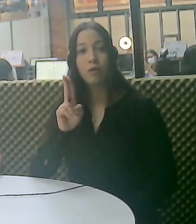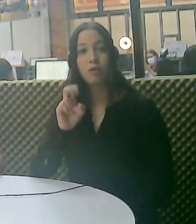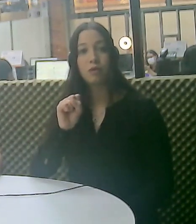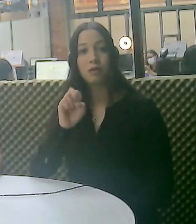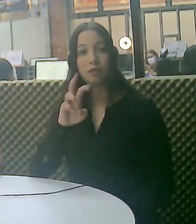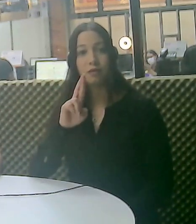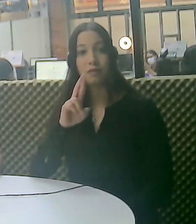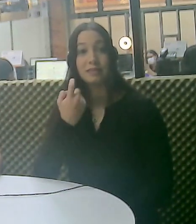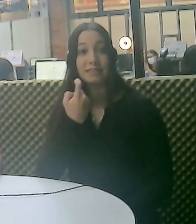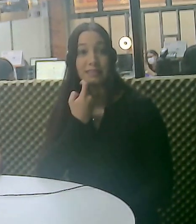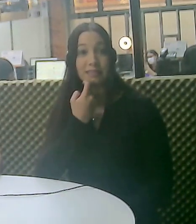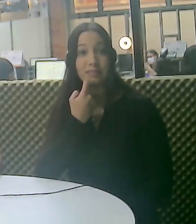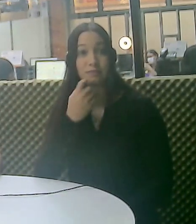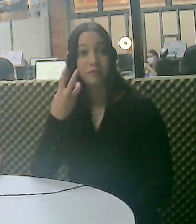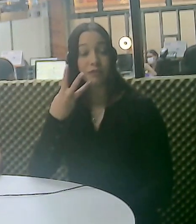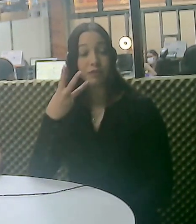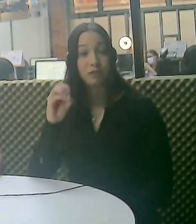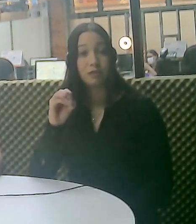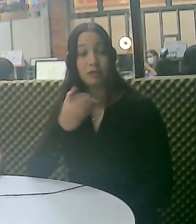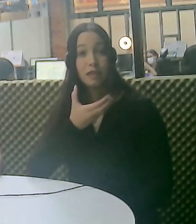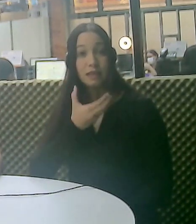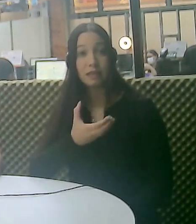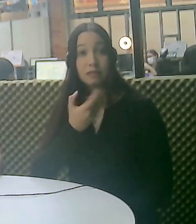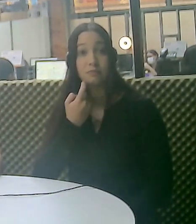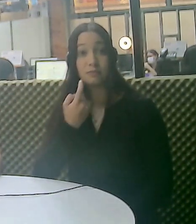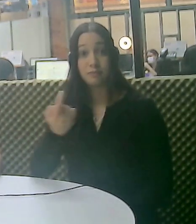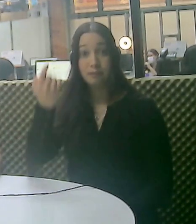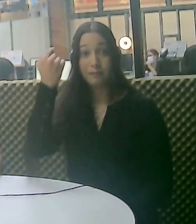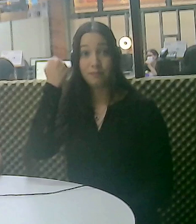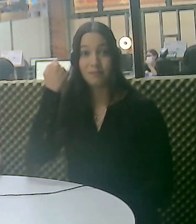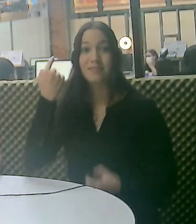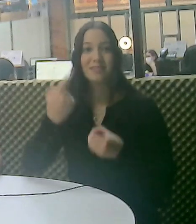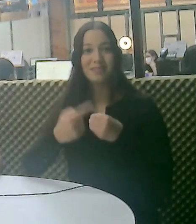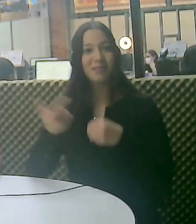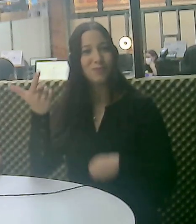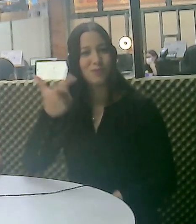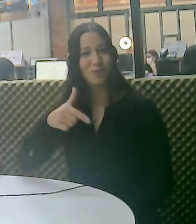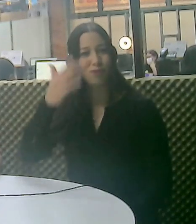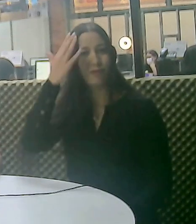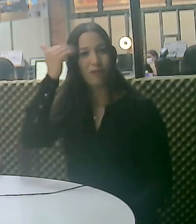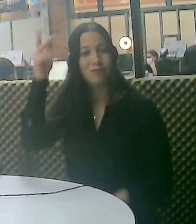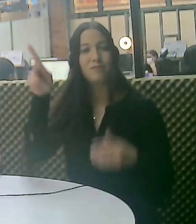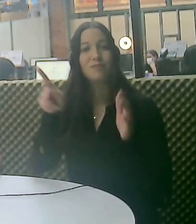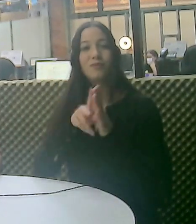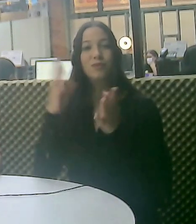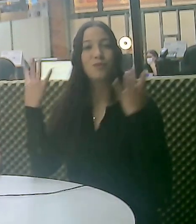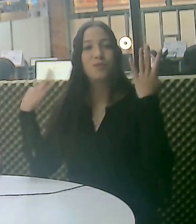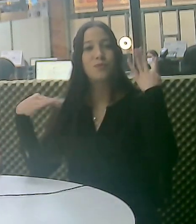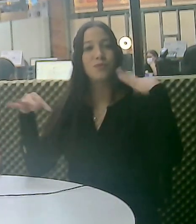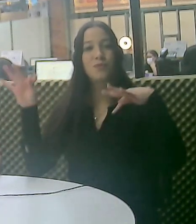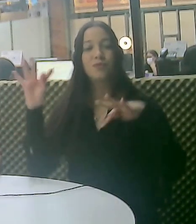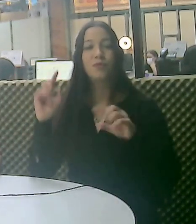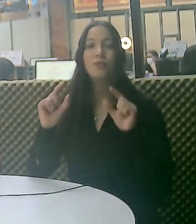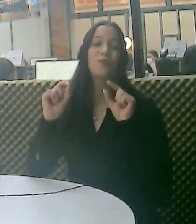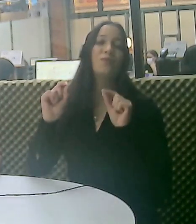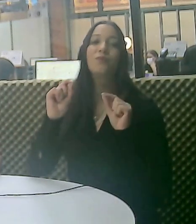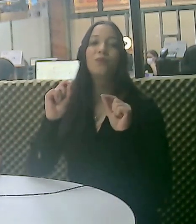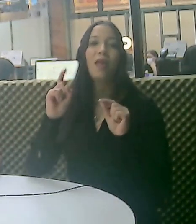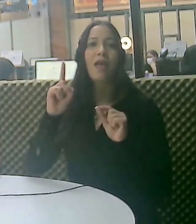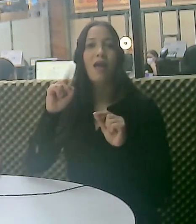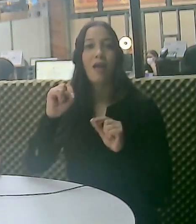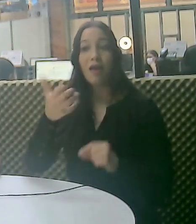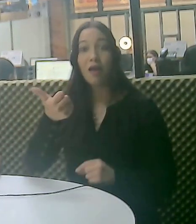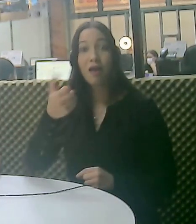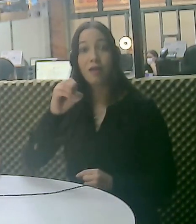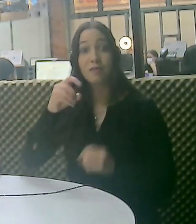última sexta-feira, dia 30 de dezembro. A cidade foi novamente destaque no turismo, agora sendo considerada um dos